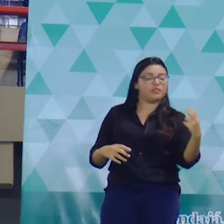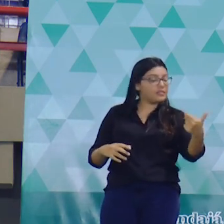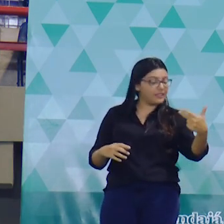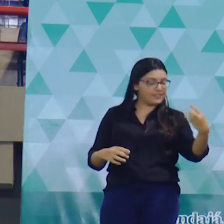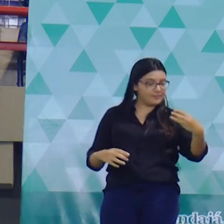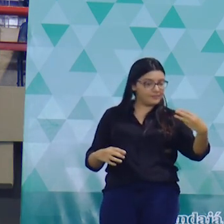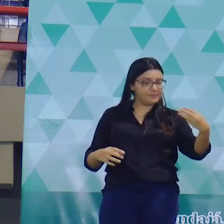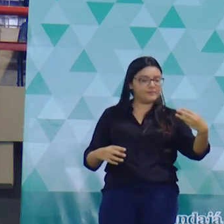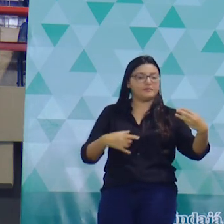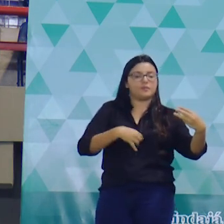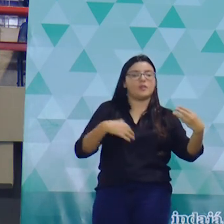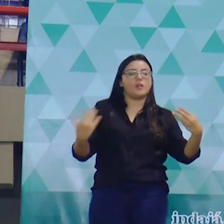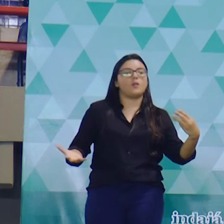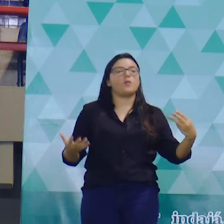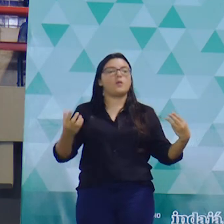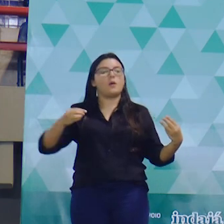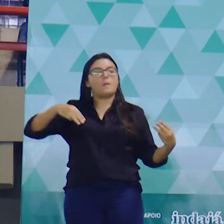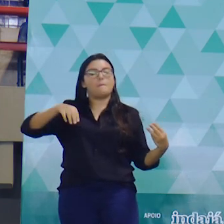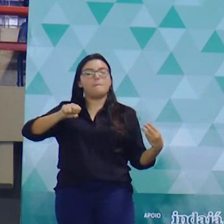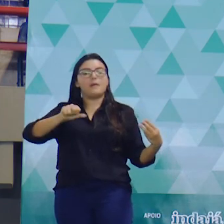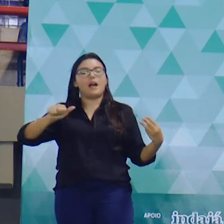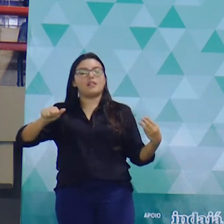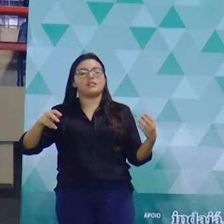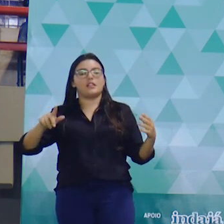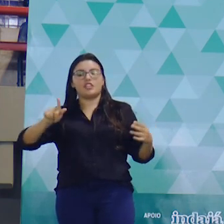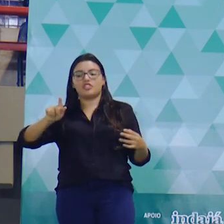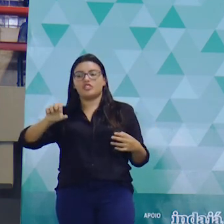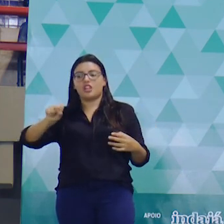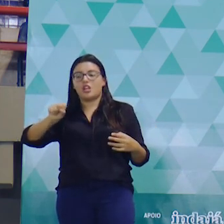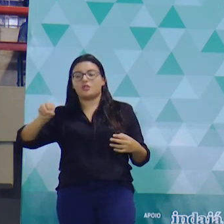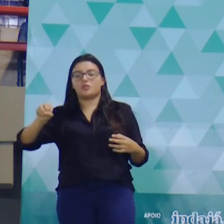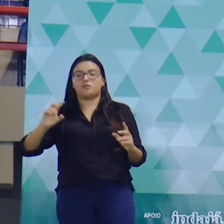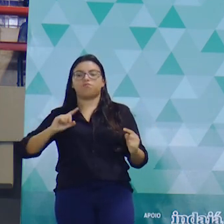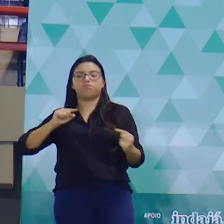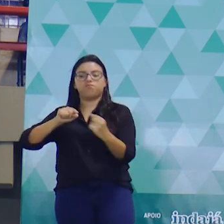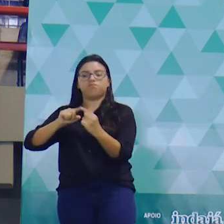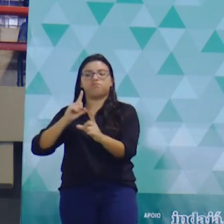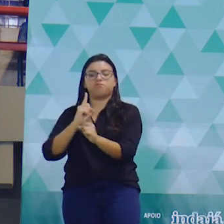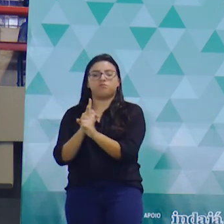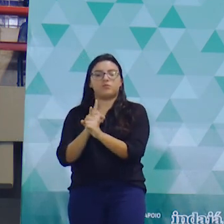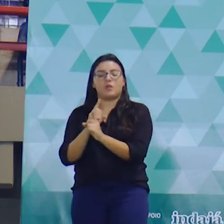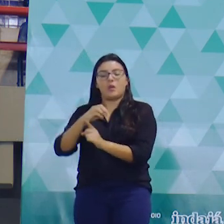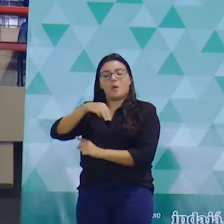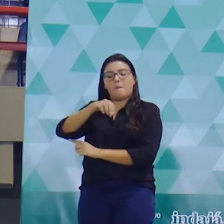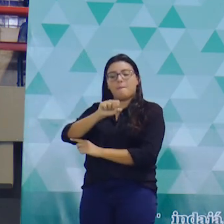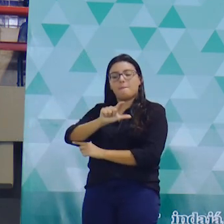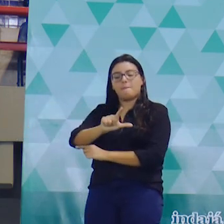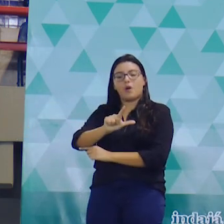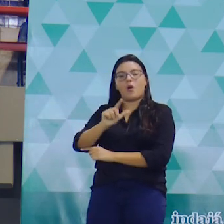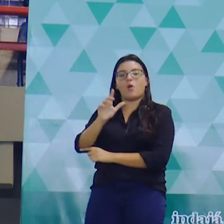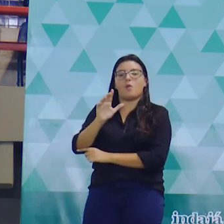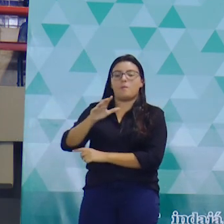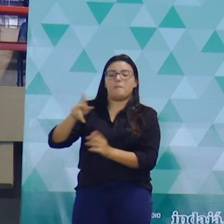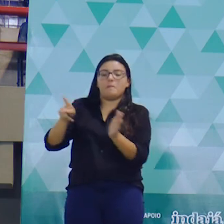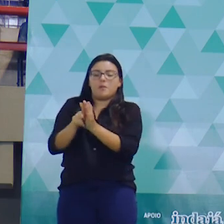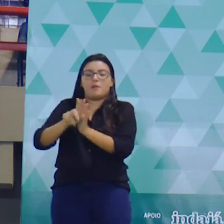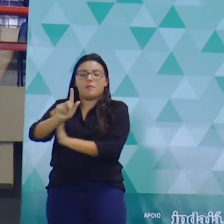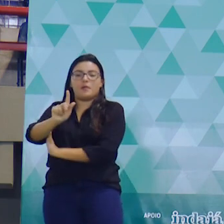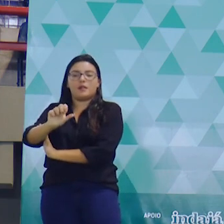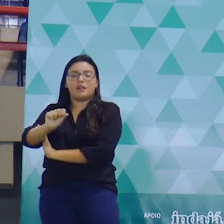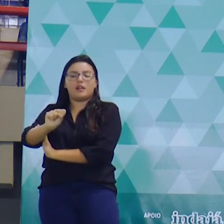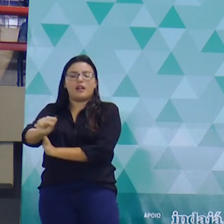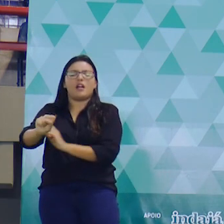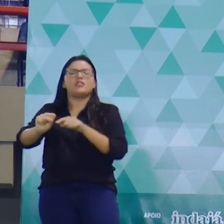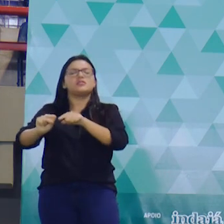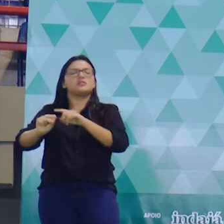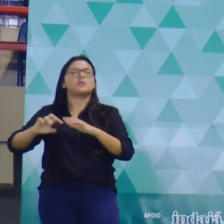assim, qual é a massa de gesso obtida para cada mol do gás retido? Qual é o gás que ele